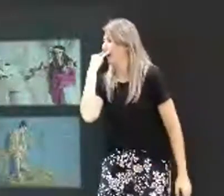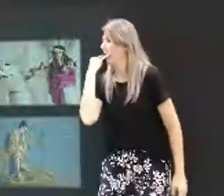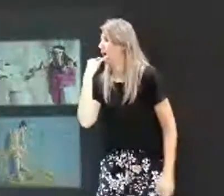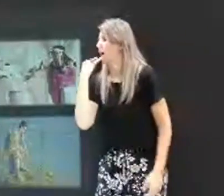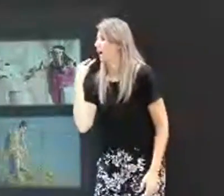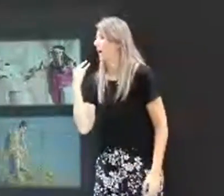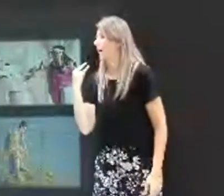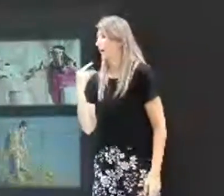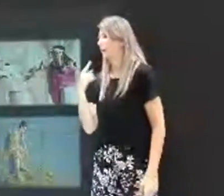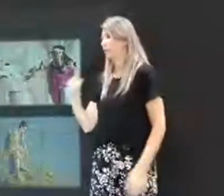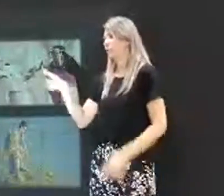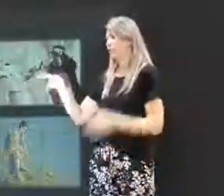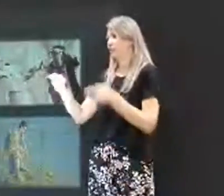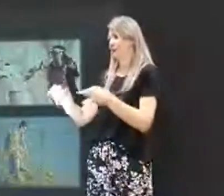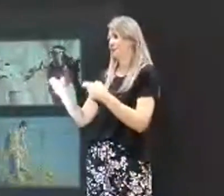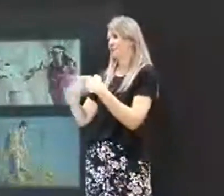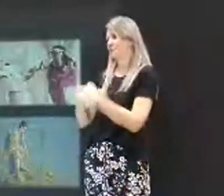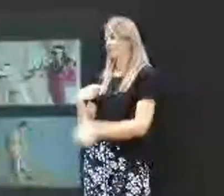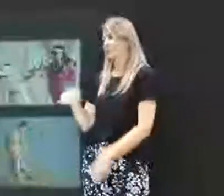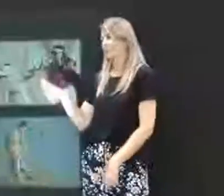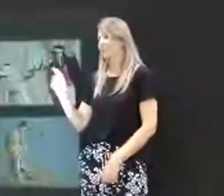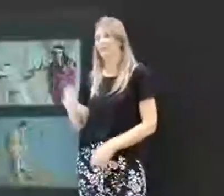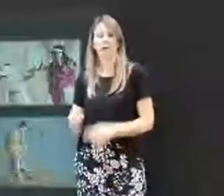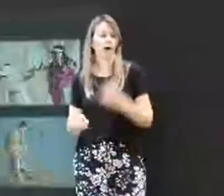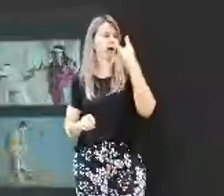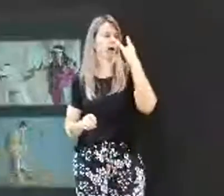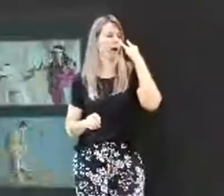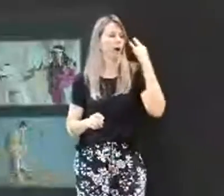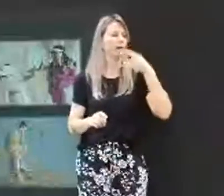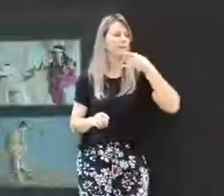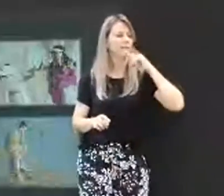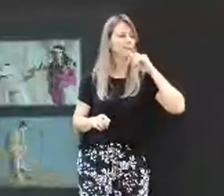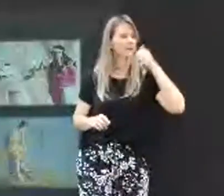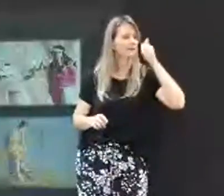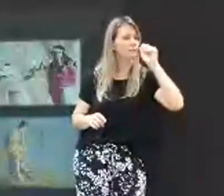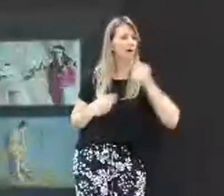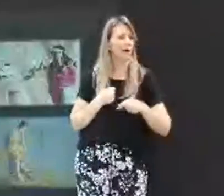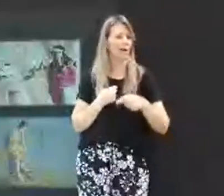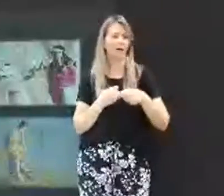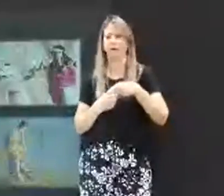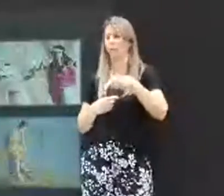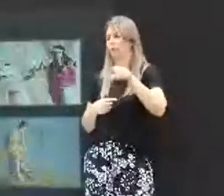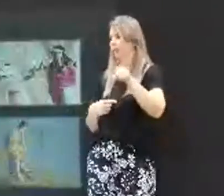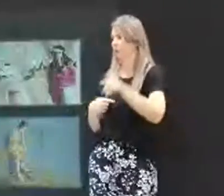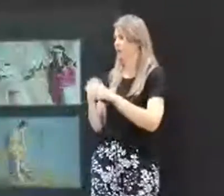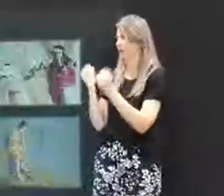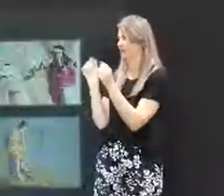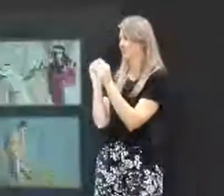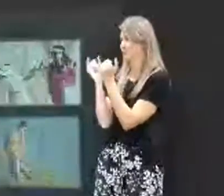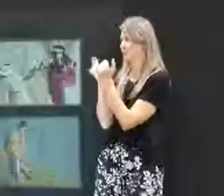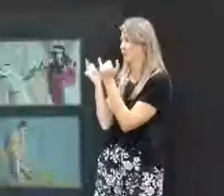As seduções, né? Os desejos sexuais, de bebida, né? Eu